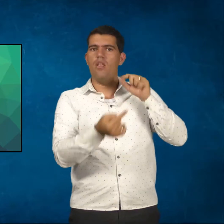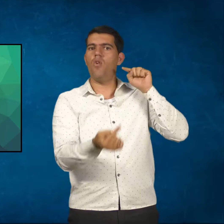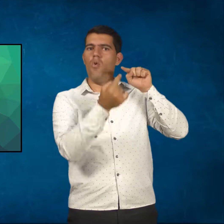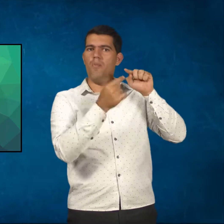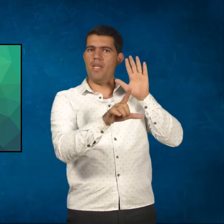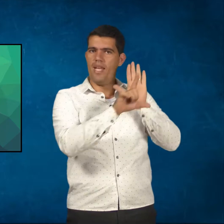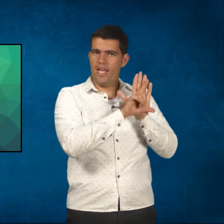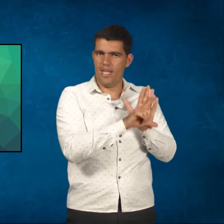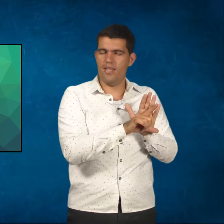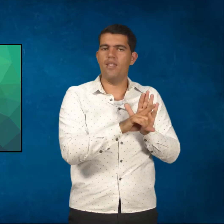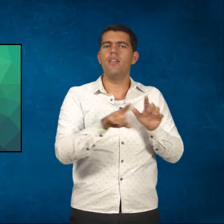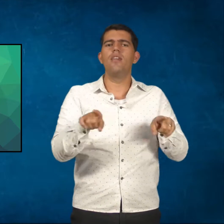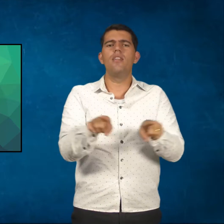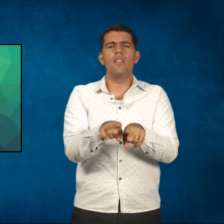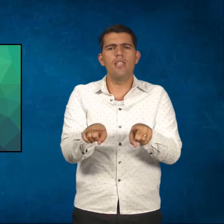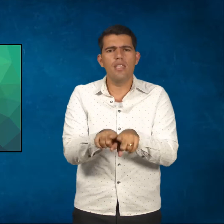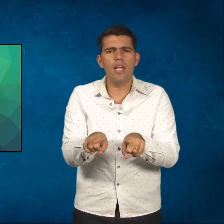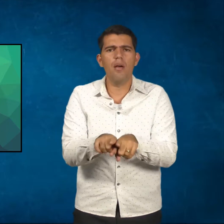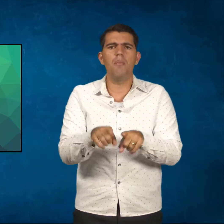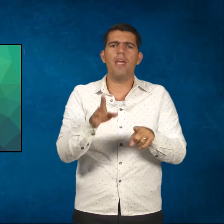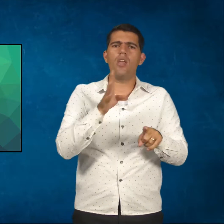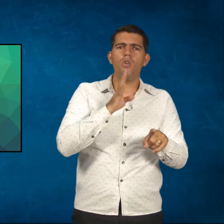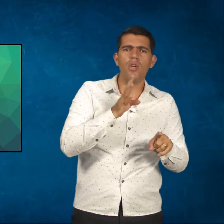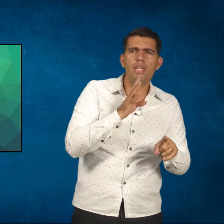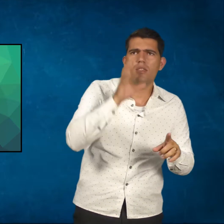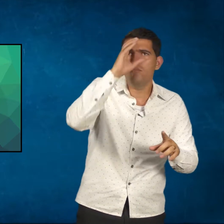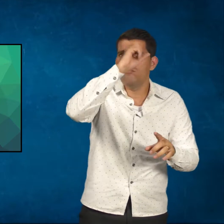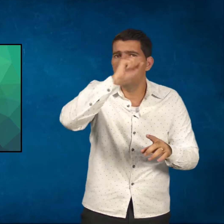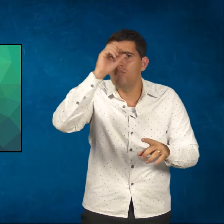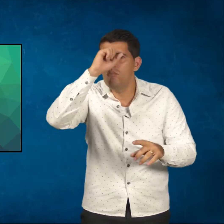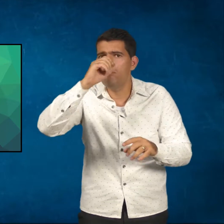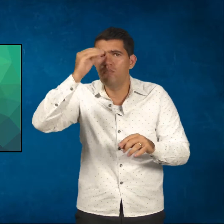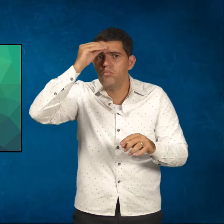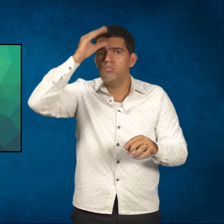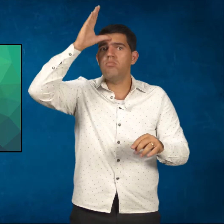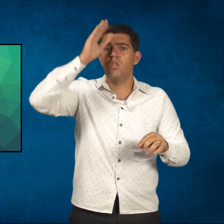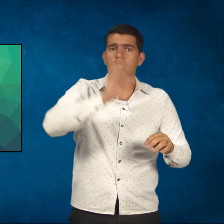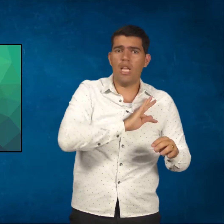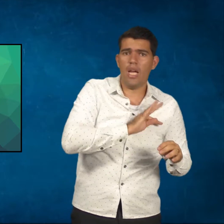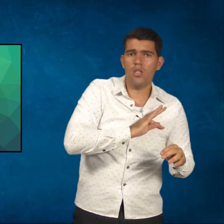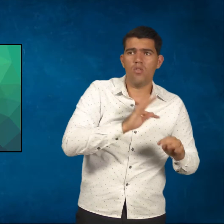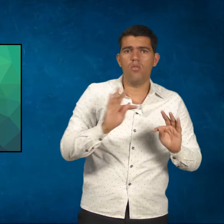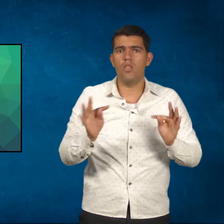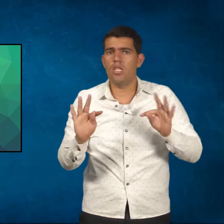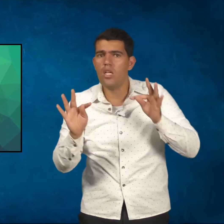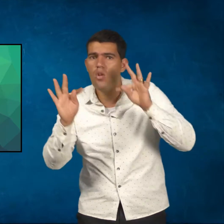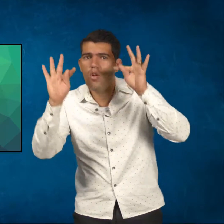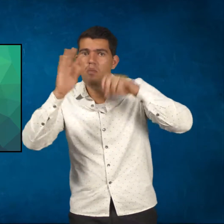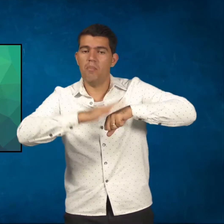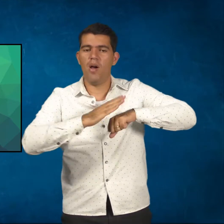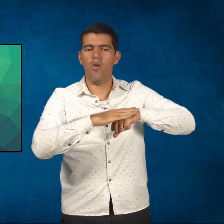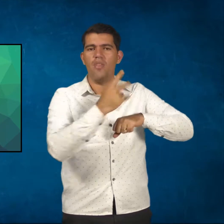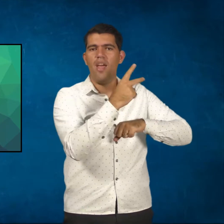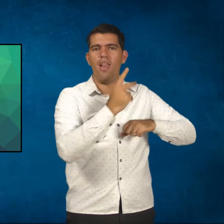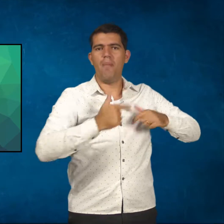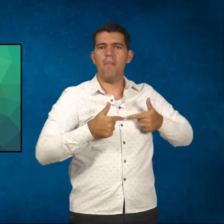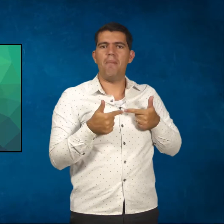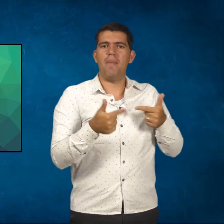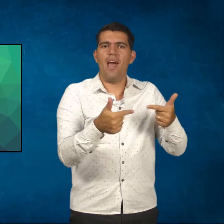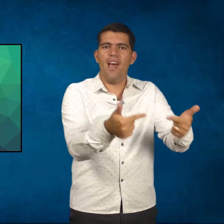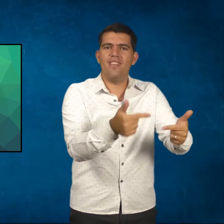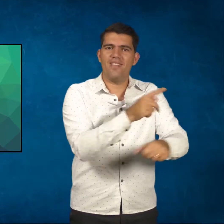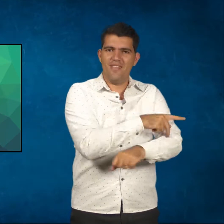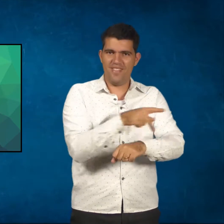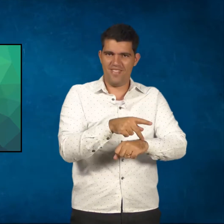lei, na conjugação de conhecimentos técnicos, tecnológicos, com as suas práticas pedagógicas.